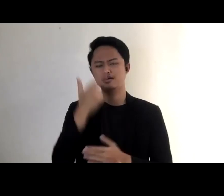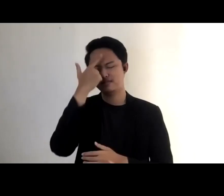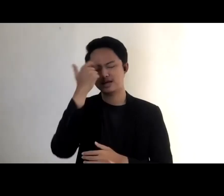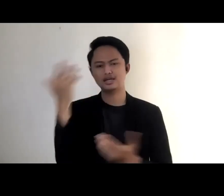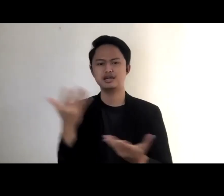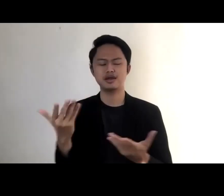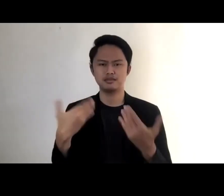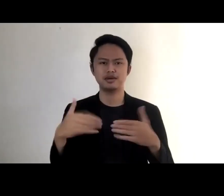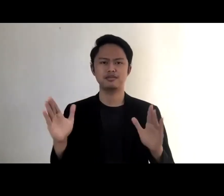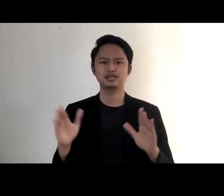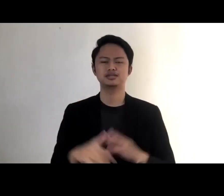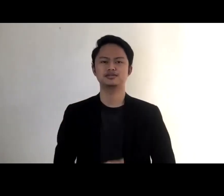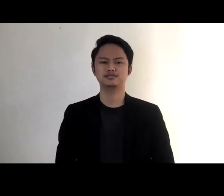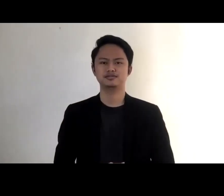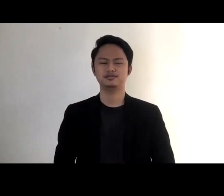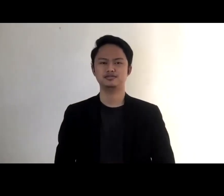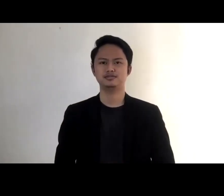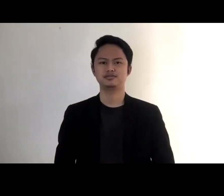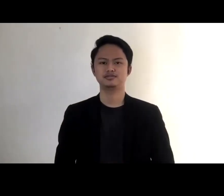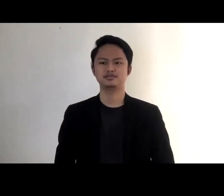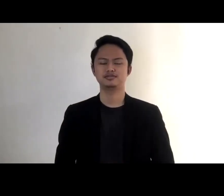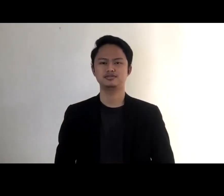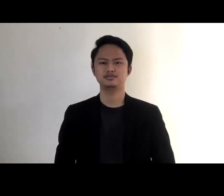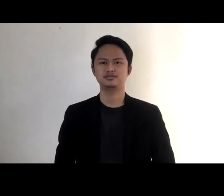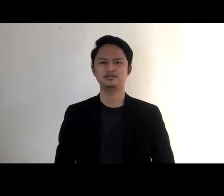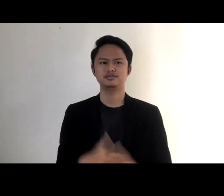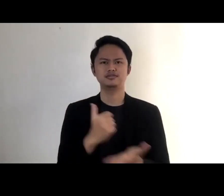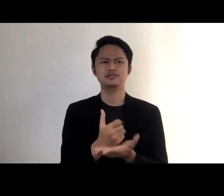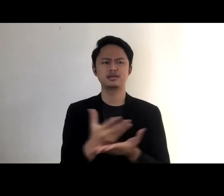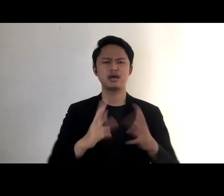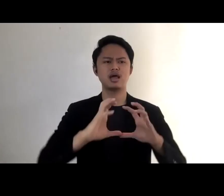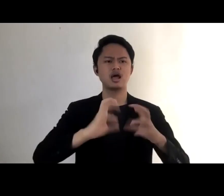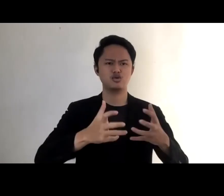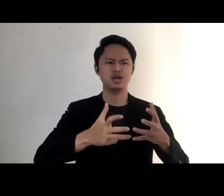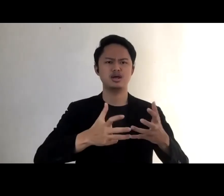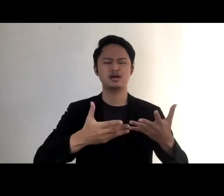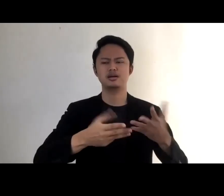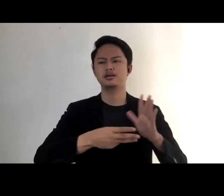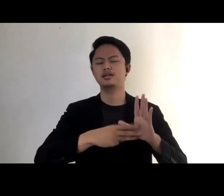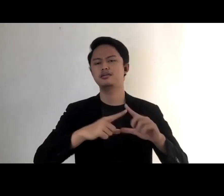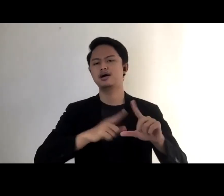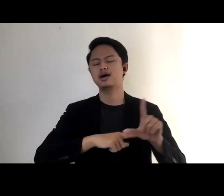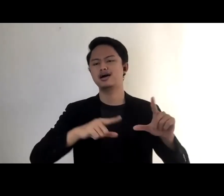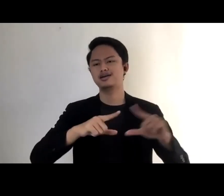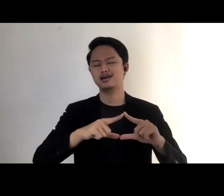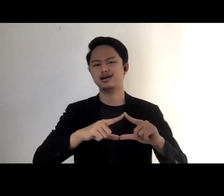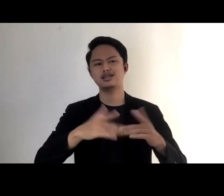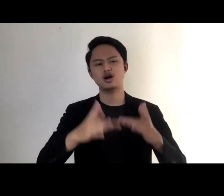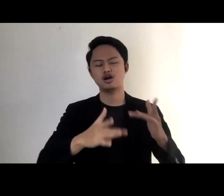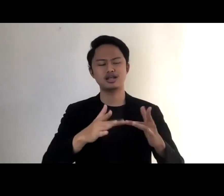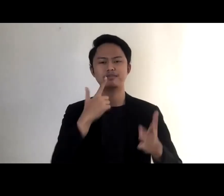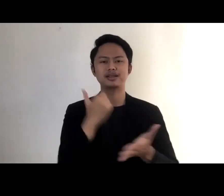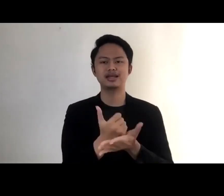rumah, bisa di sekolah, bisa di dunia maya. Letak yang penting adalah anak-anak mendapatkan hak